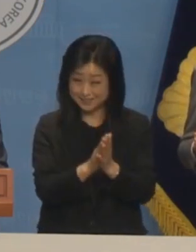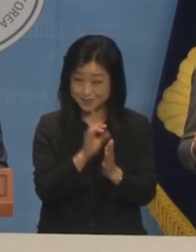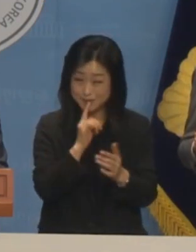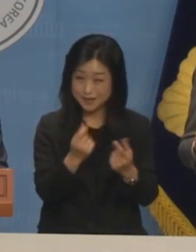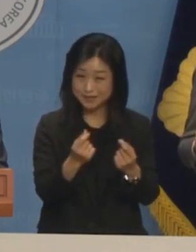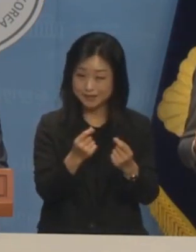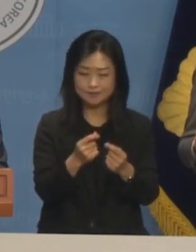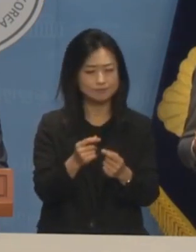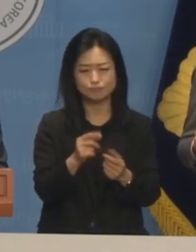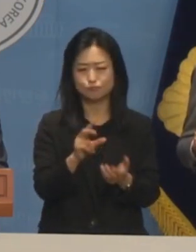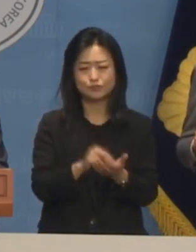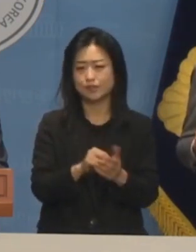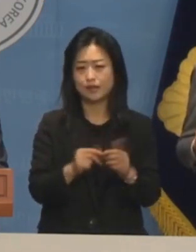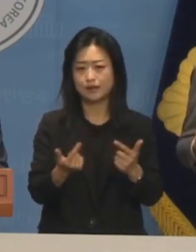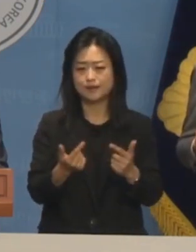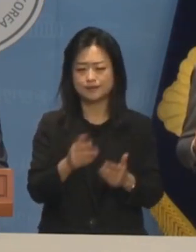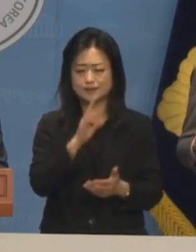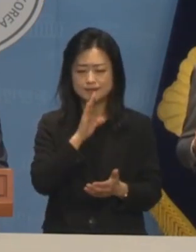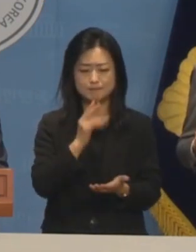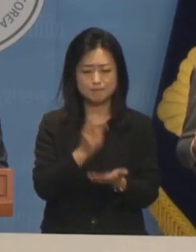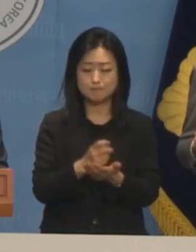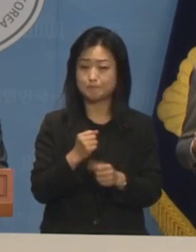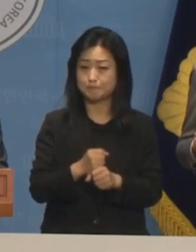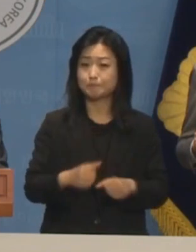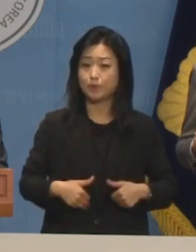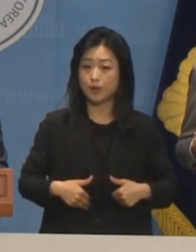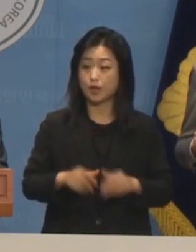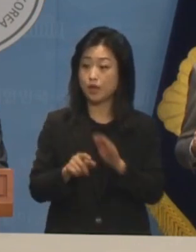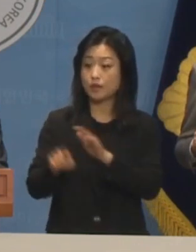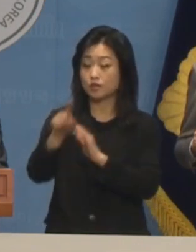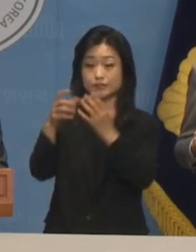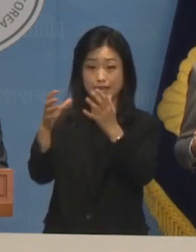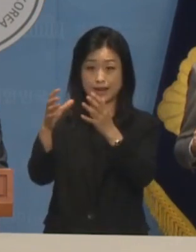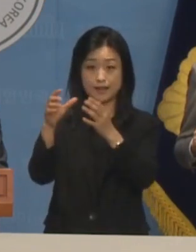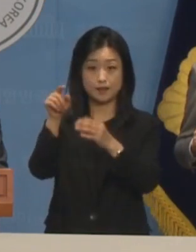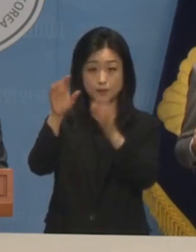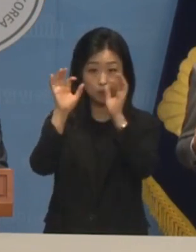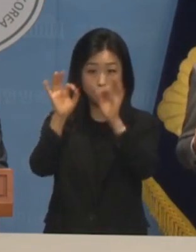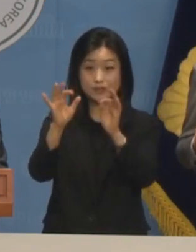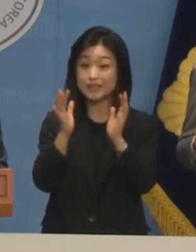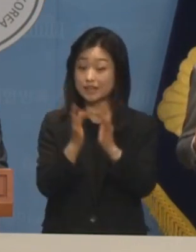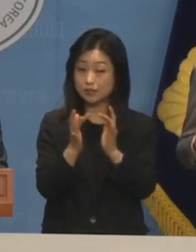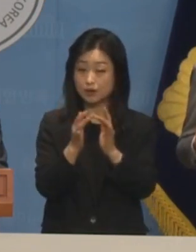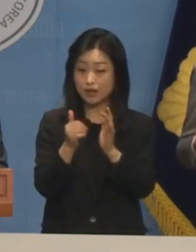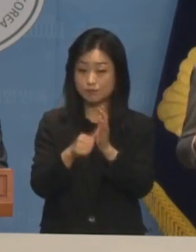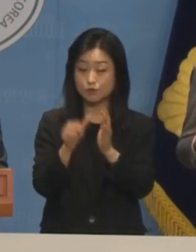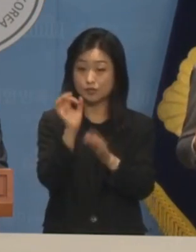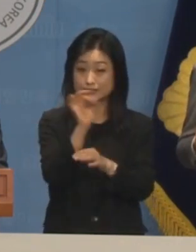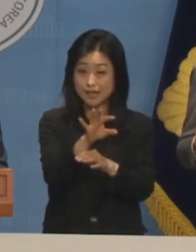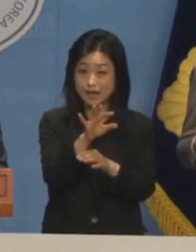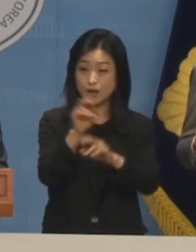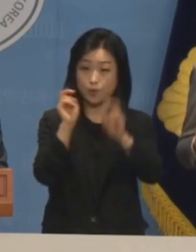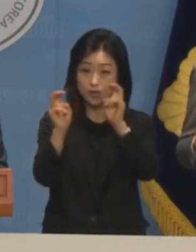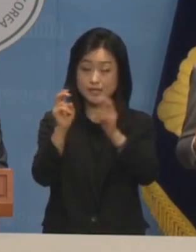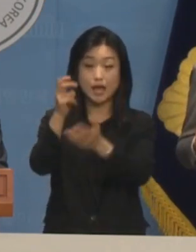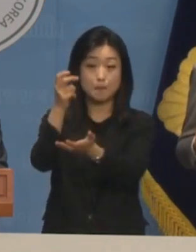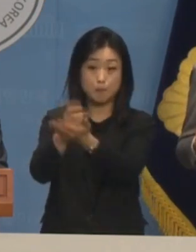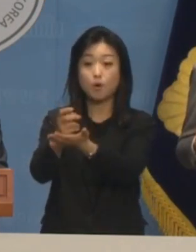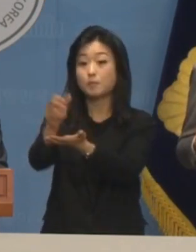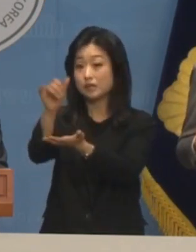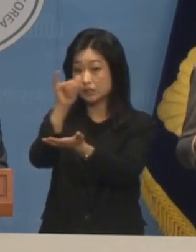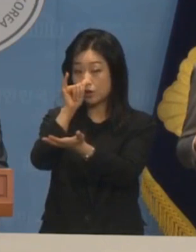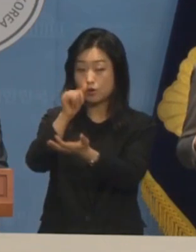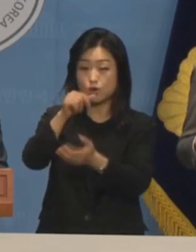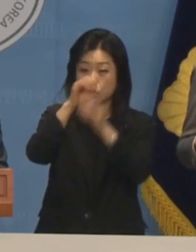개선이 필요합니다. 유럽과 주요 선진국은 온라인 플랫폼 규제 법률을 이미 제정했습니다. 미국도